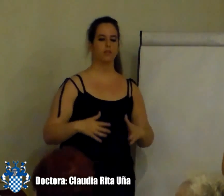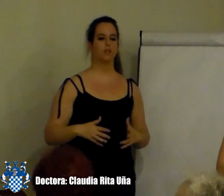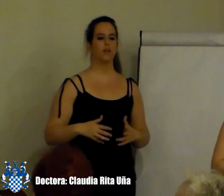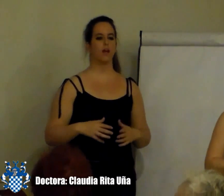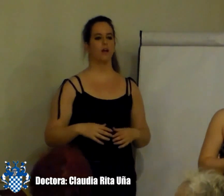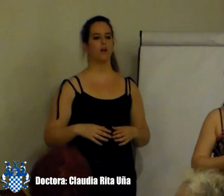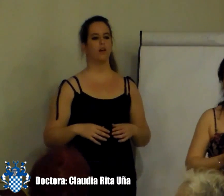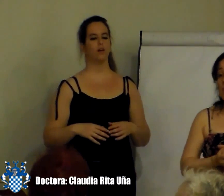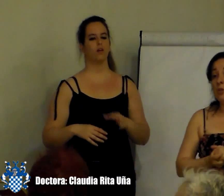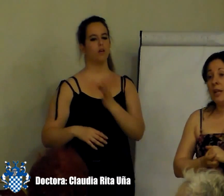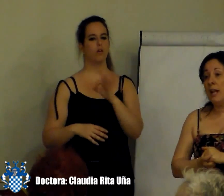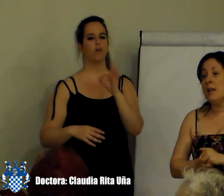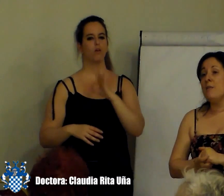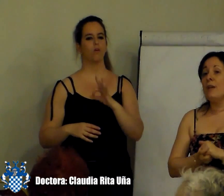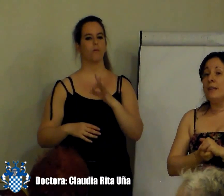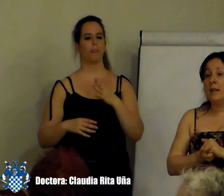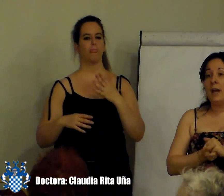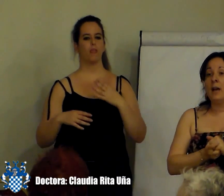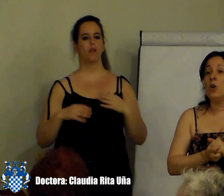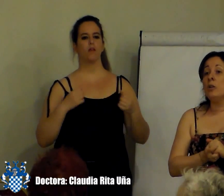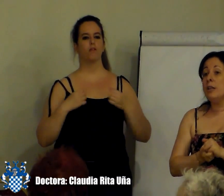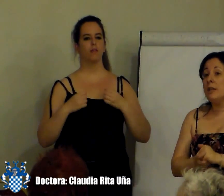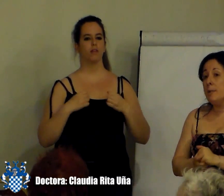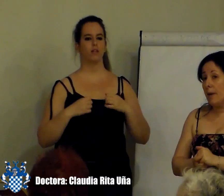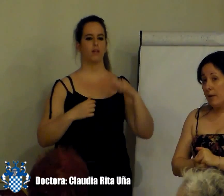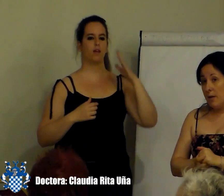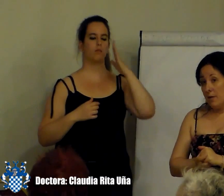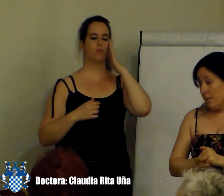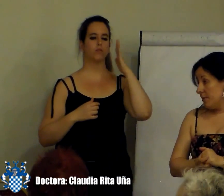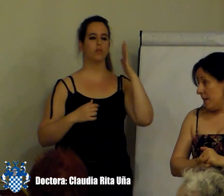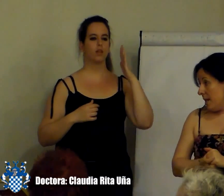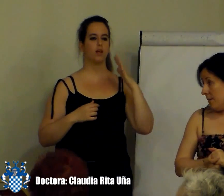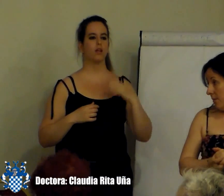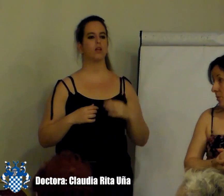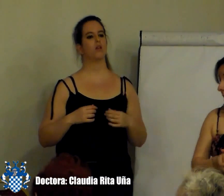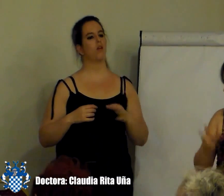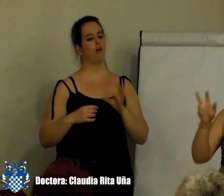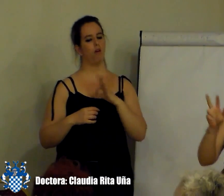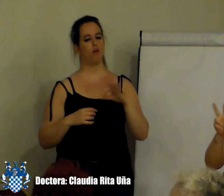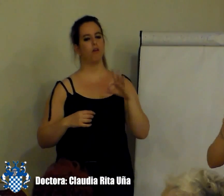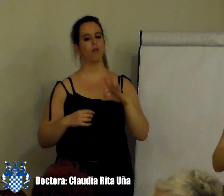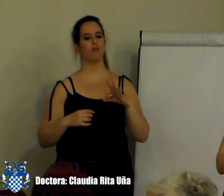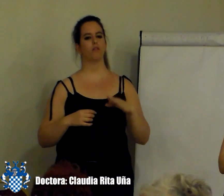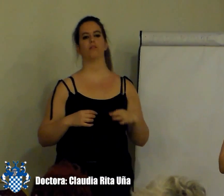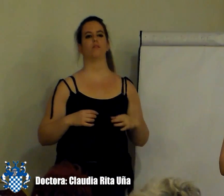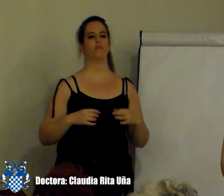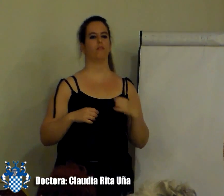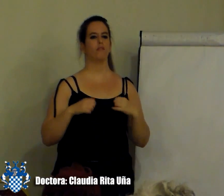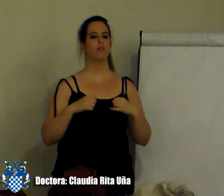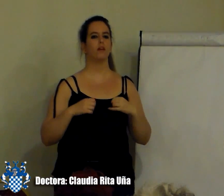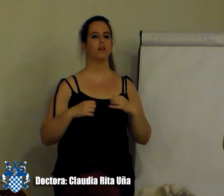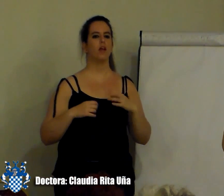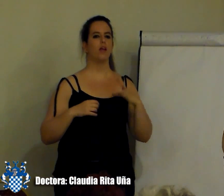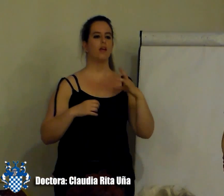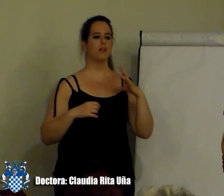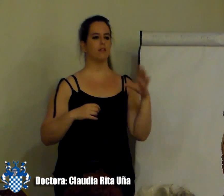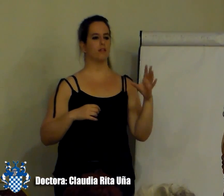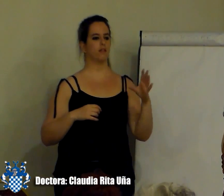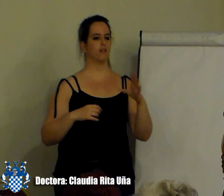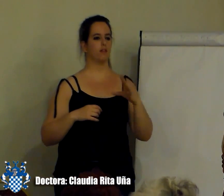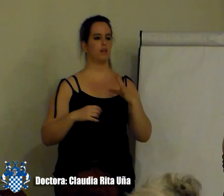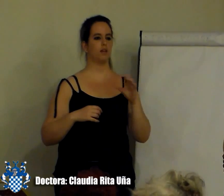sino también fatiga emocional y fatiga cognitiva, ¿sí? O sea, son 3 tipos de fatiga que hay en la